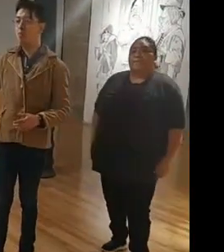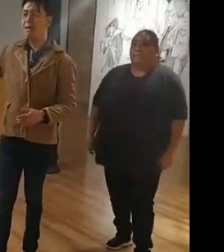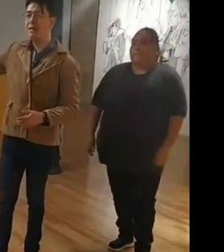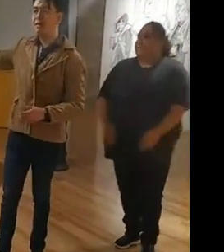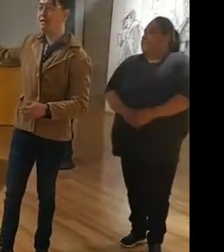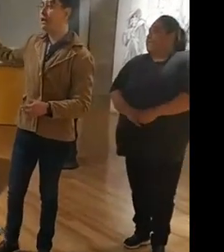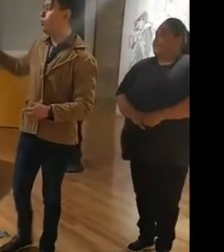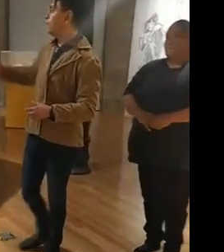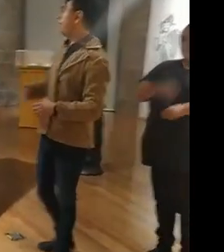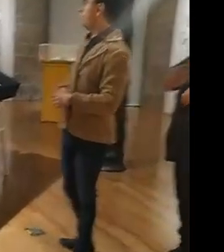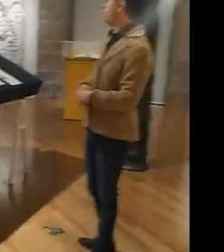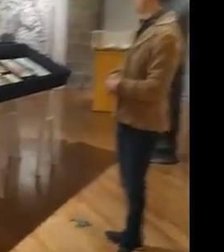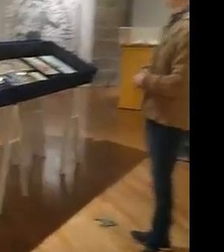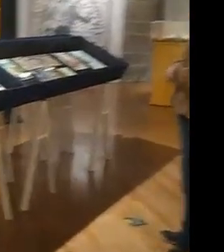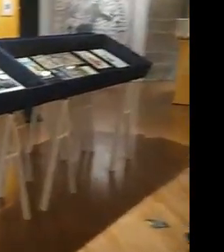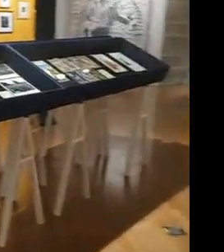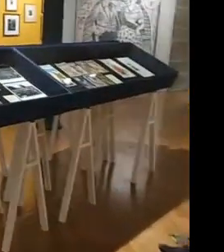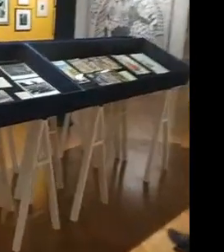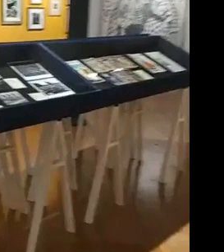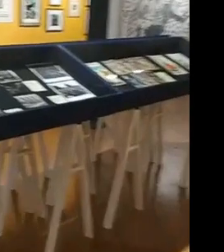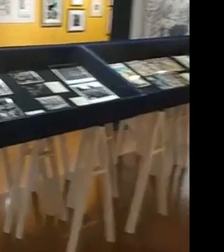¿Me acompañan de este lado, por favor?